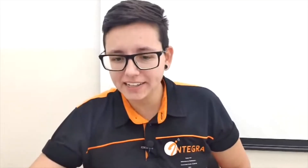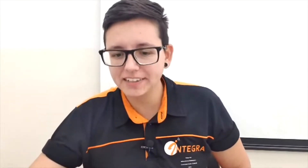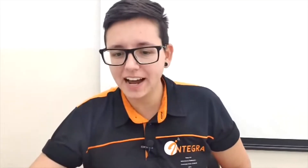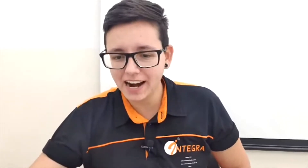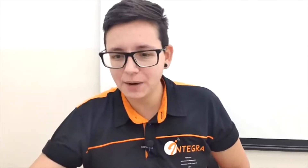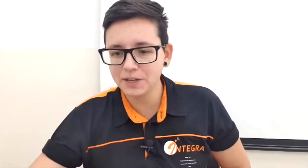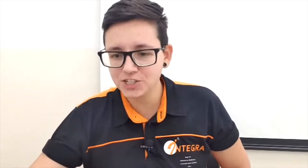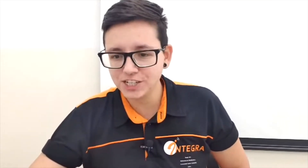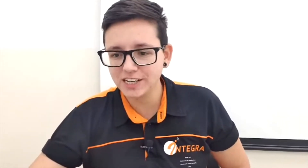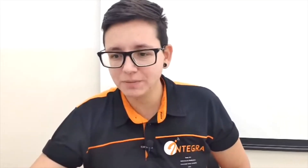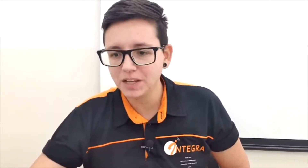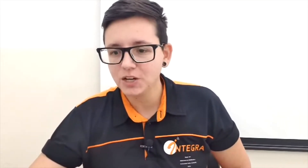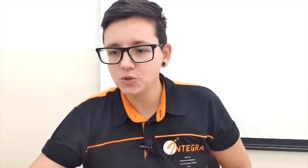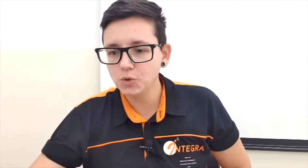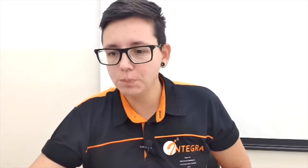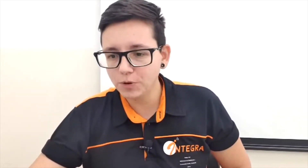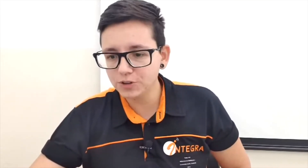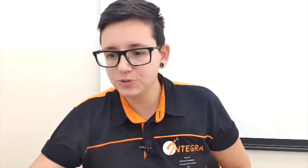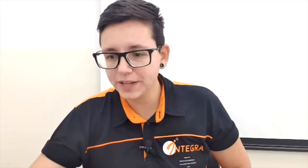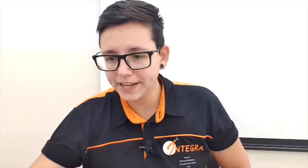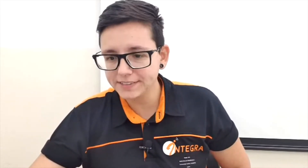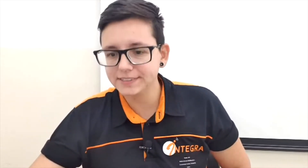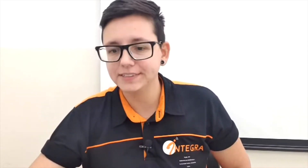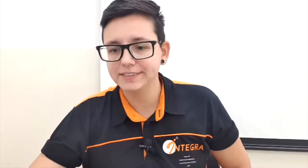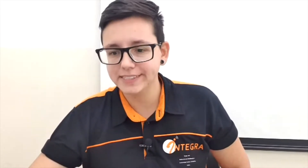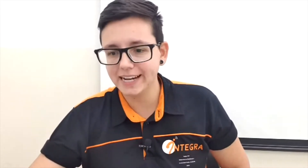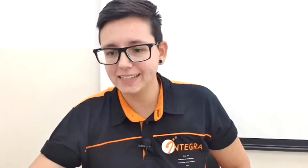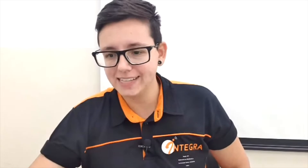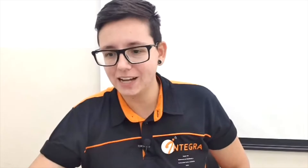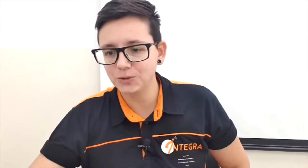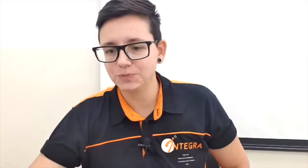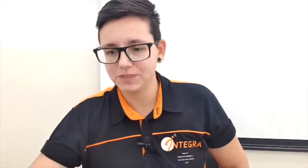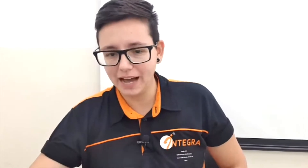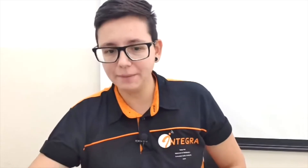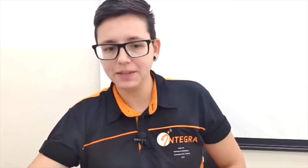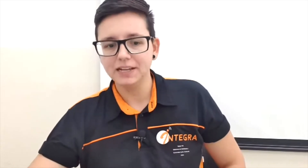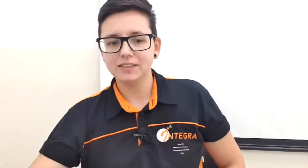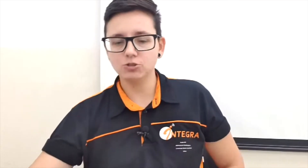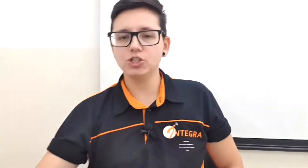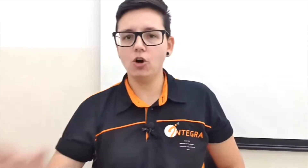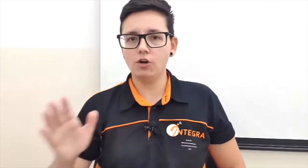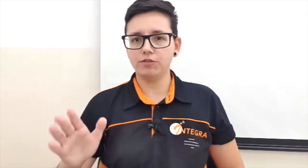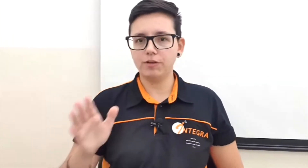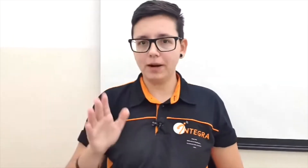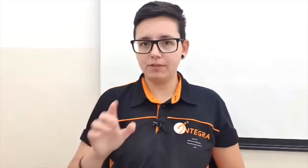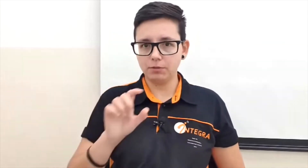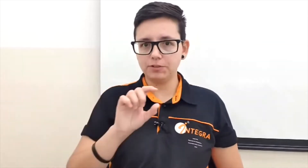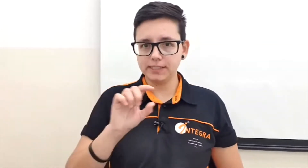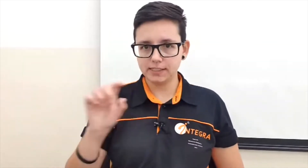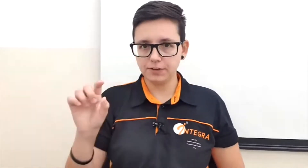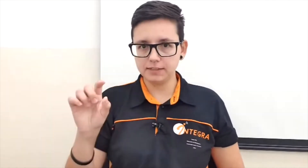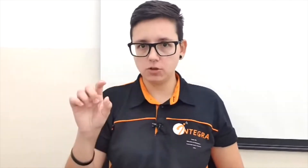na armadilha do português sinalizado, tá? Então, de novo, vamos lá, vamos fazer essa frase